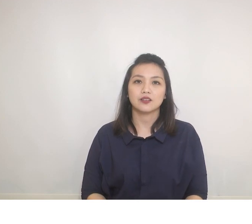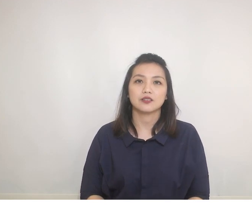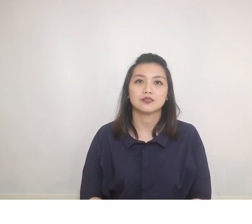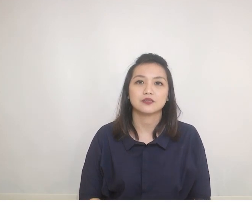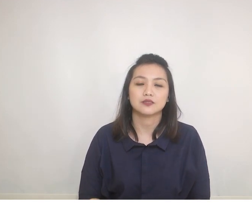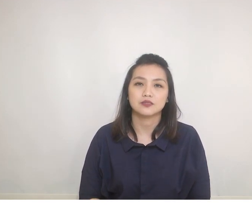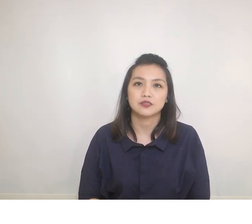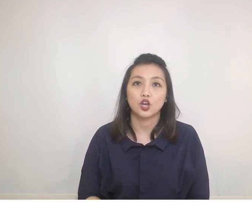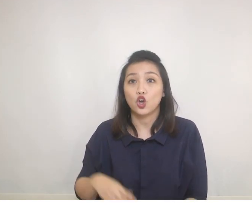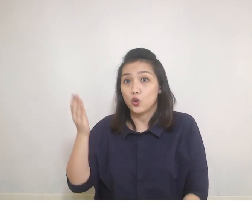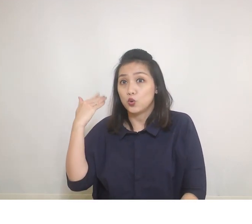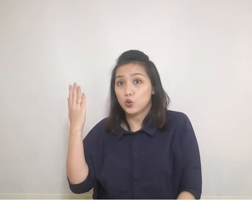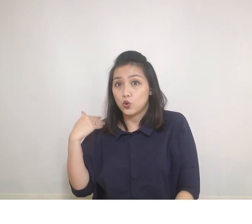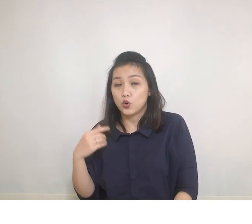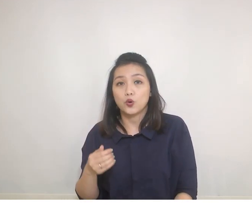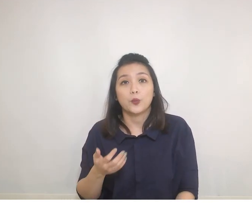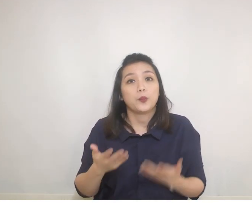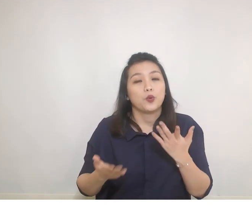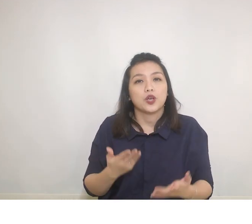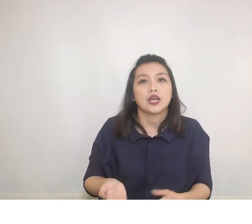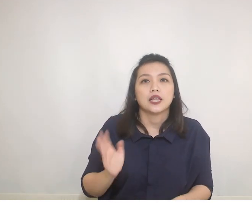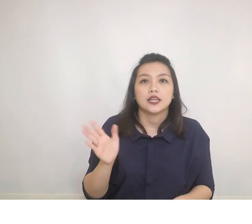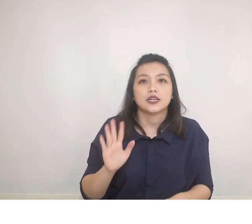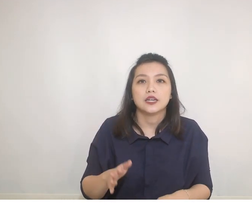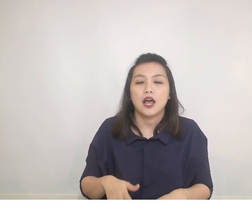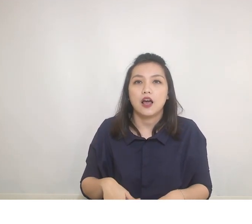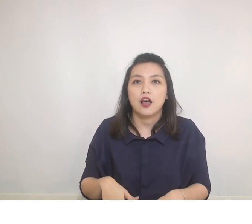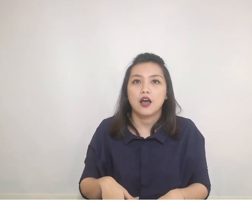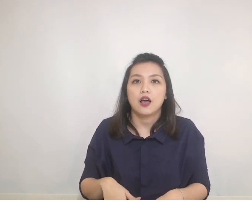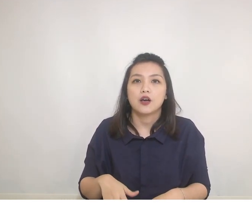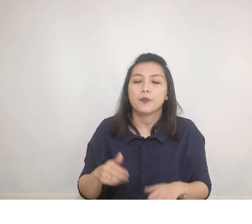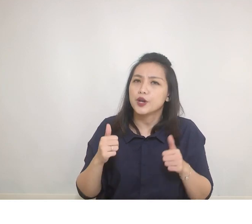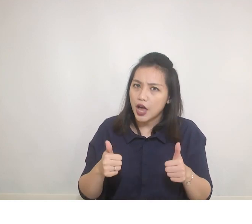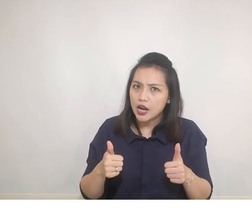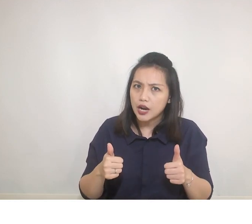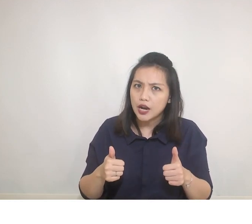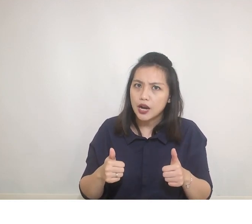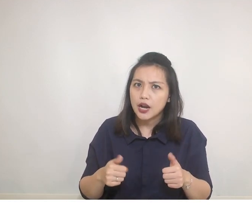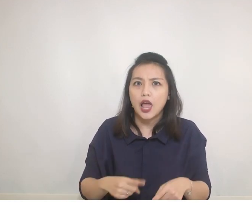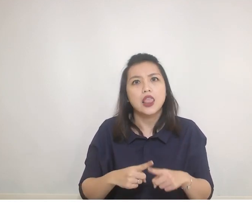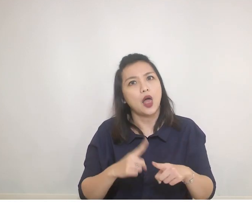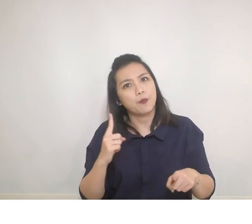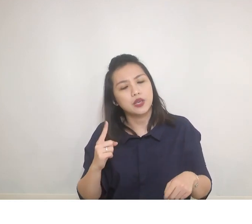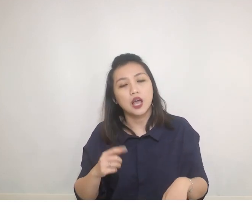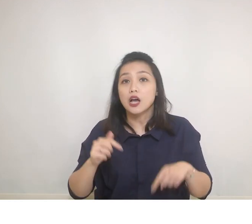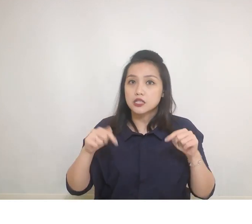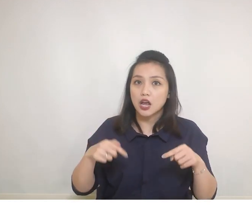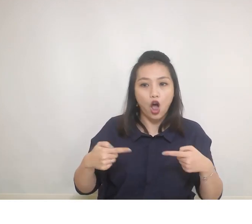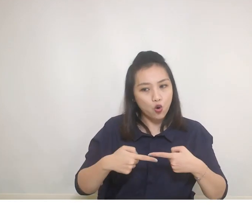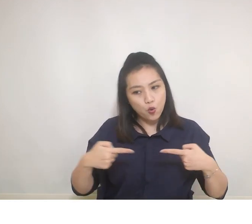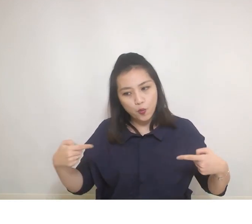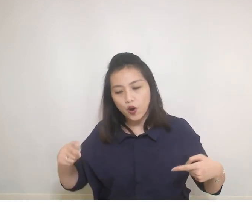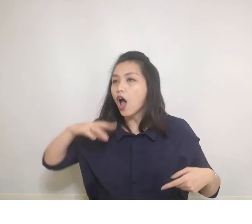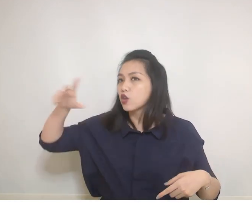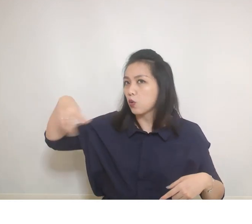dalam berbagai-bagai nafsu. Jadi nafsunya enggak satu, nafsunya nafsu kerja lah, nafsu sampai